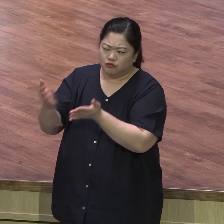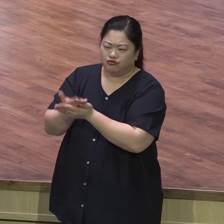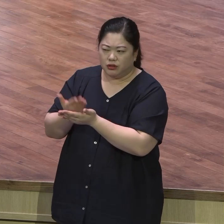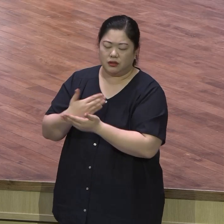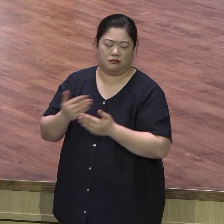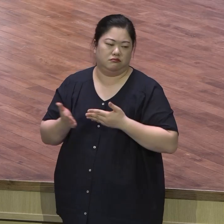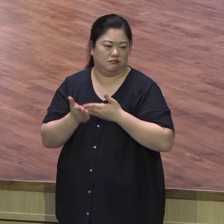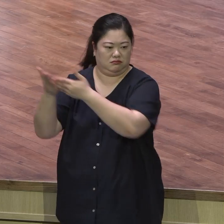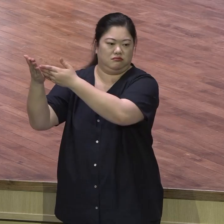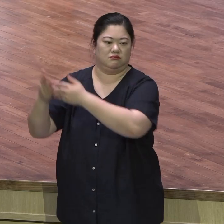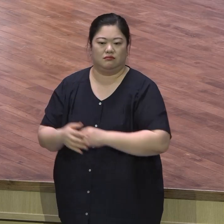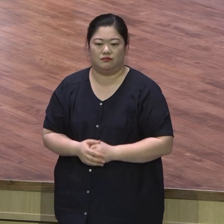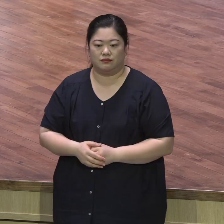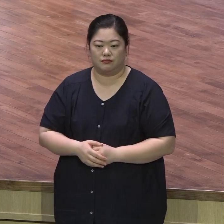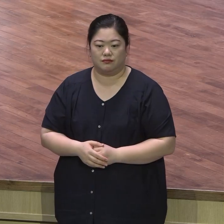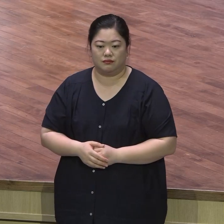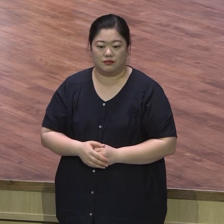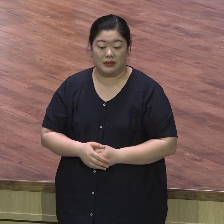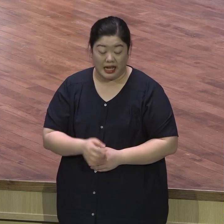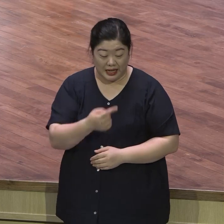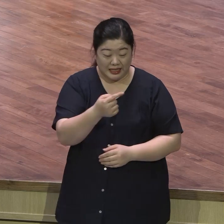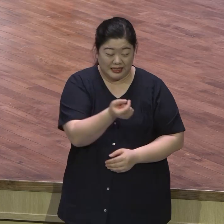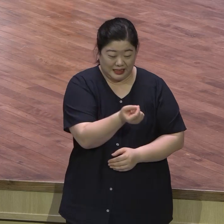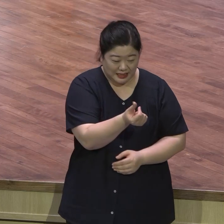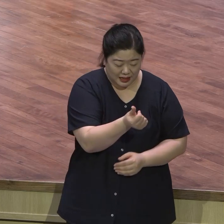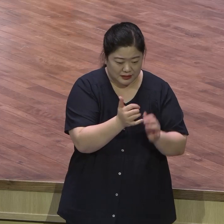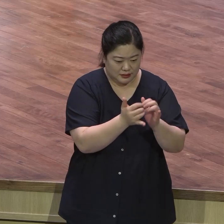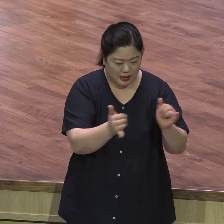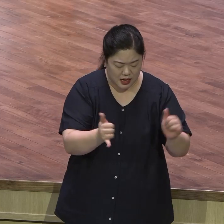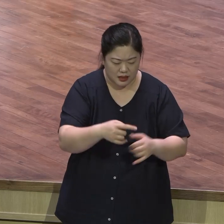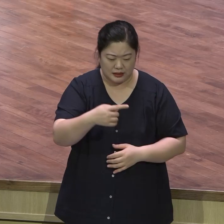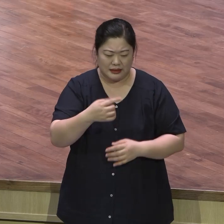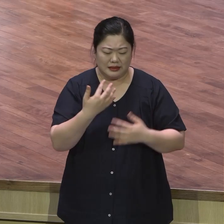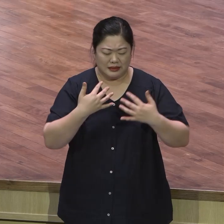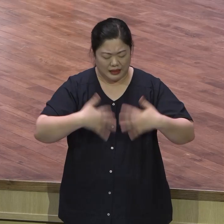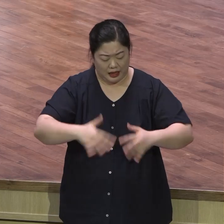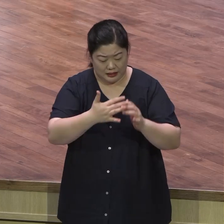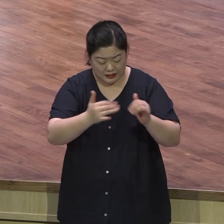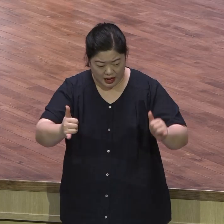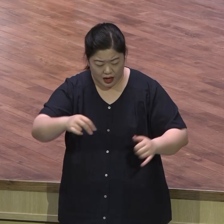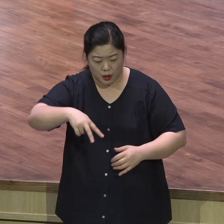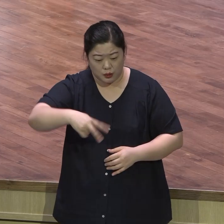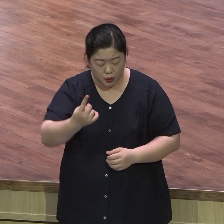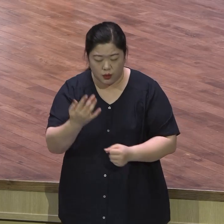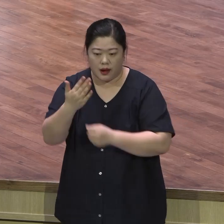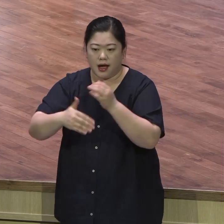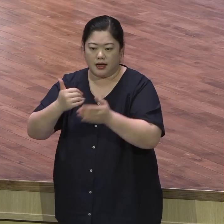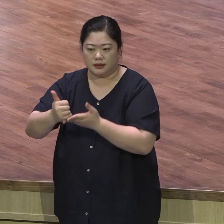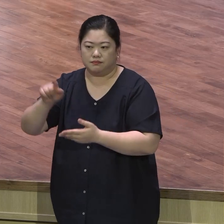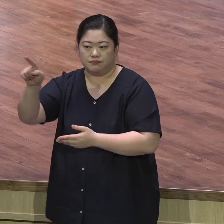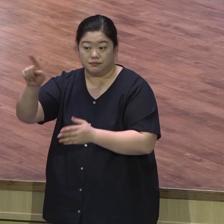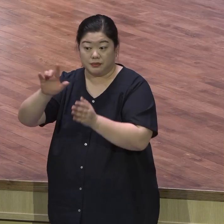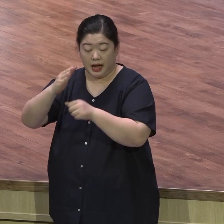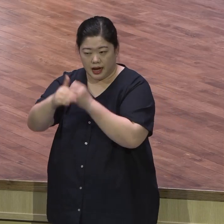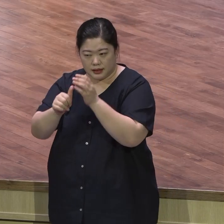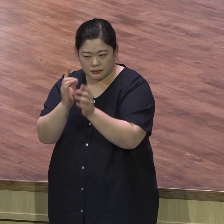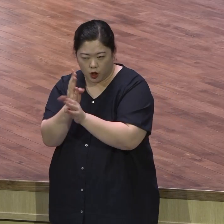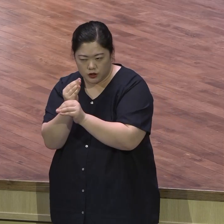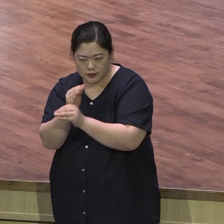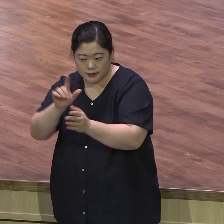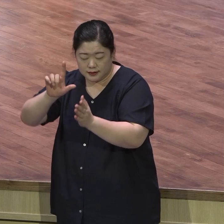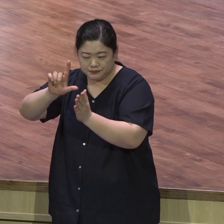그 작은 자가 철을 잃고 그 약한 자가 강구할 것이라 나 요가 따가되면 속히 이루리라 이 교회를 통하여